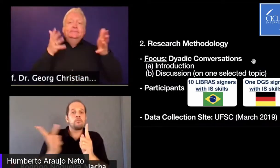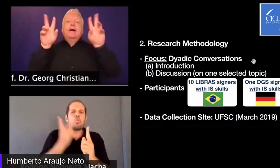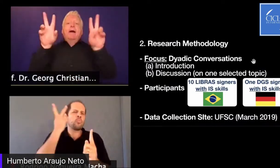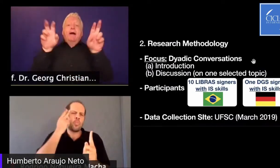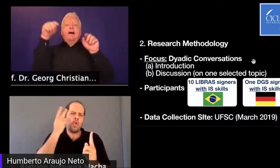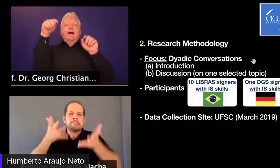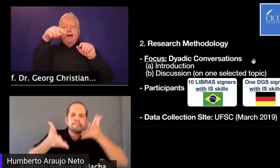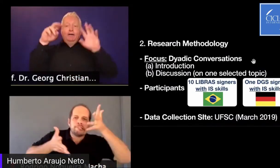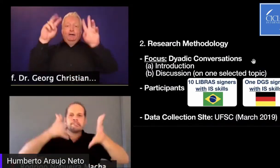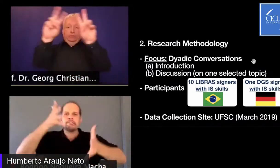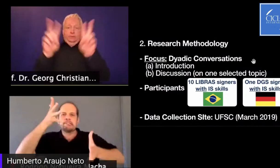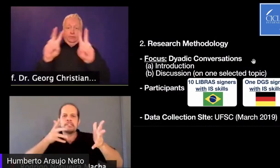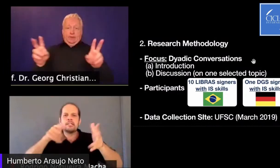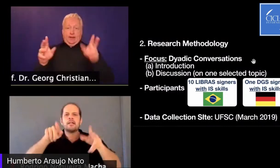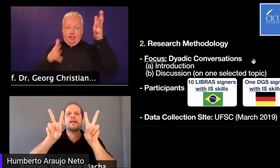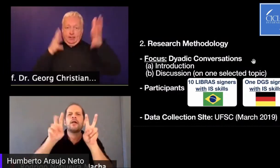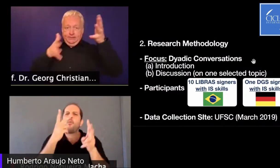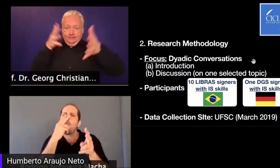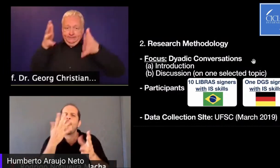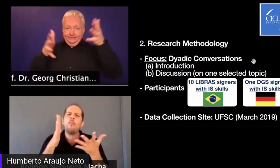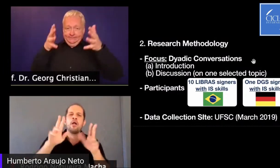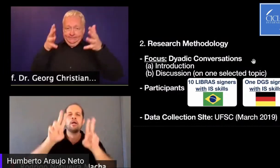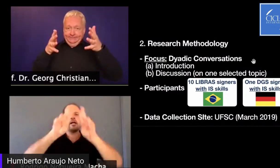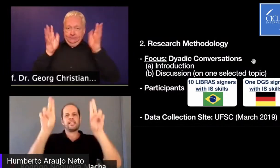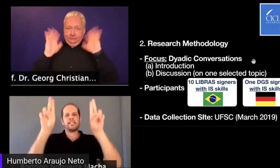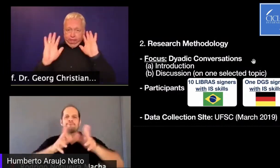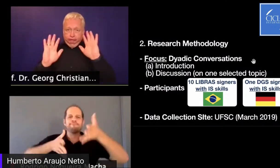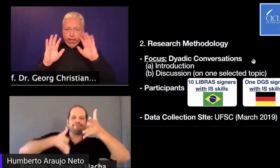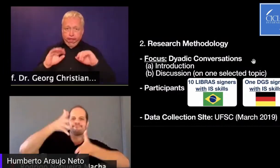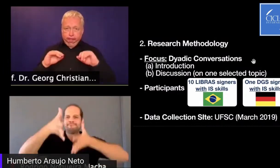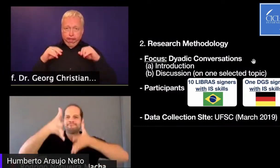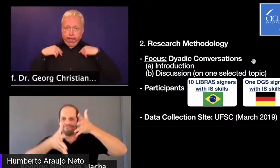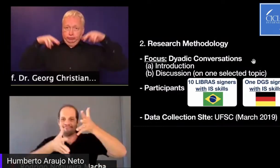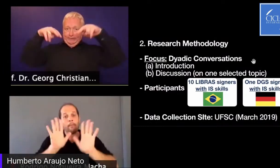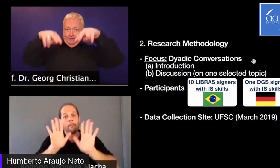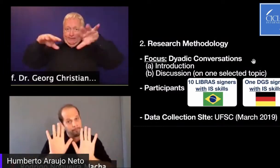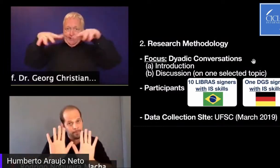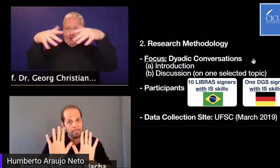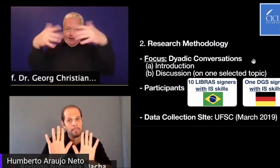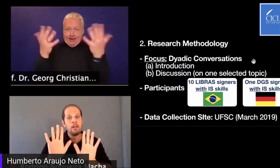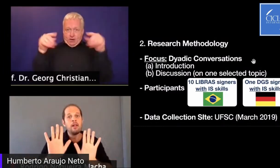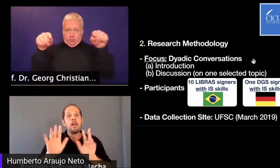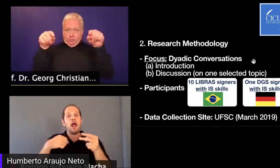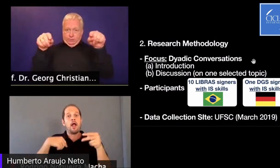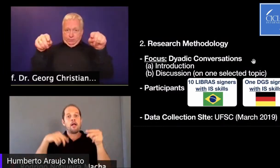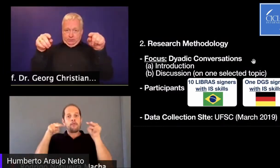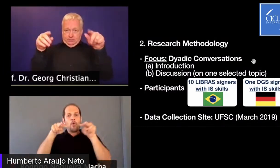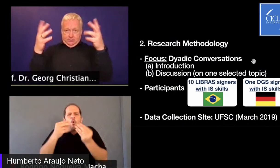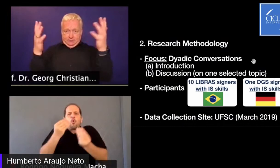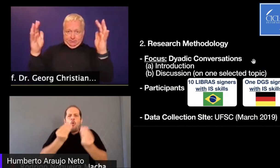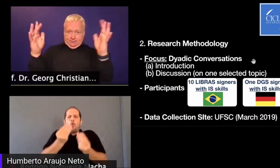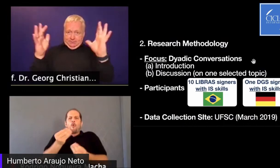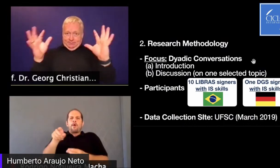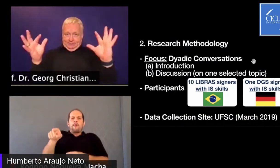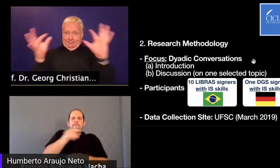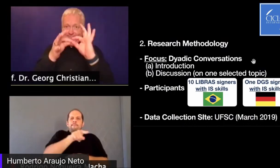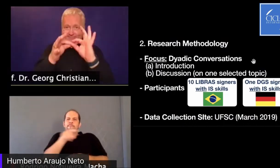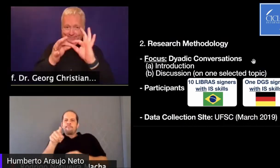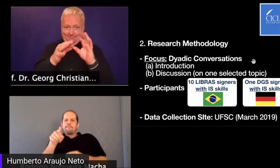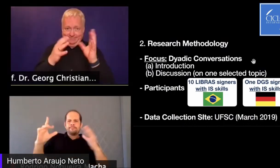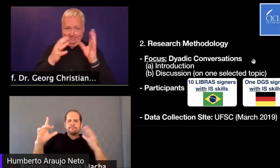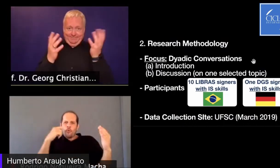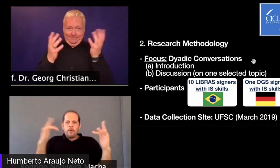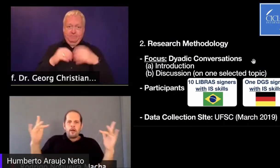Então, essas duas pessoas, elas eram colocadas em contato para estabelecer uma troca, uma comunicação entre si, um